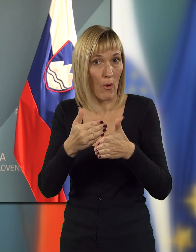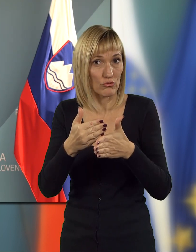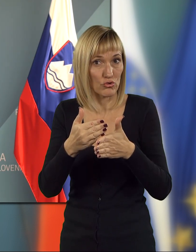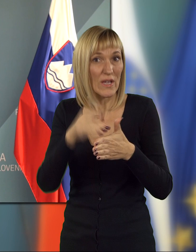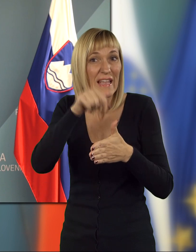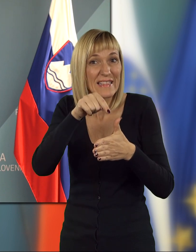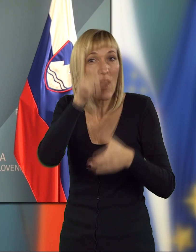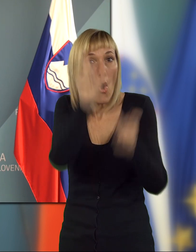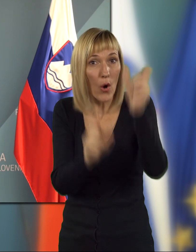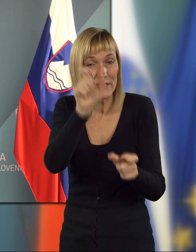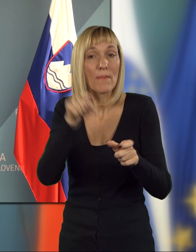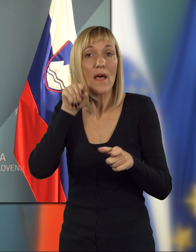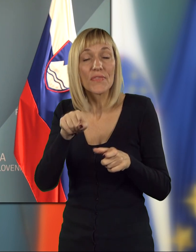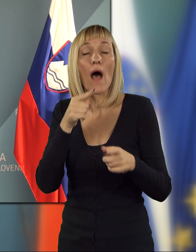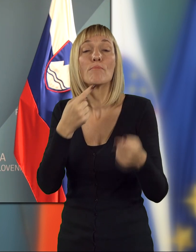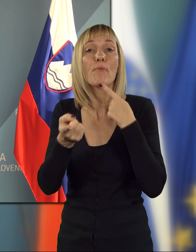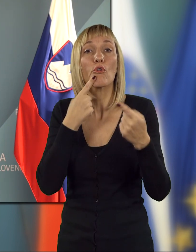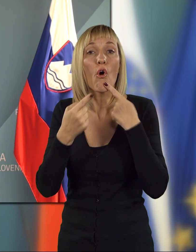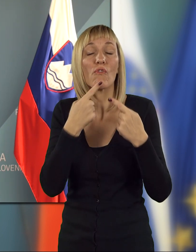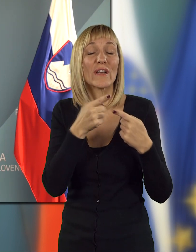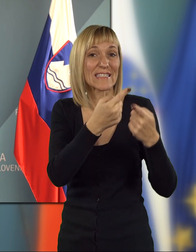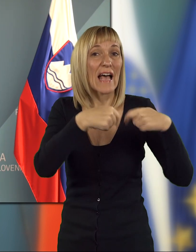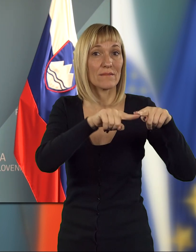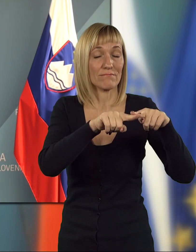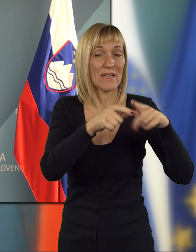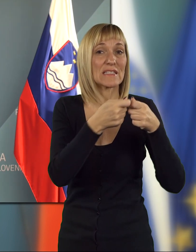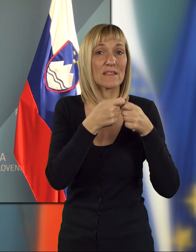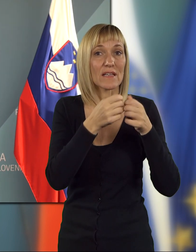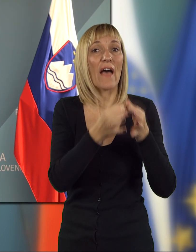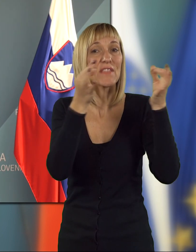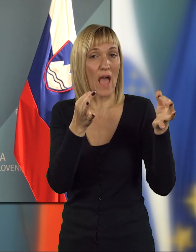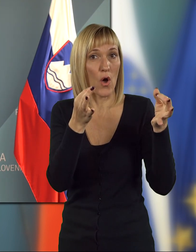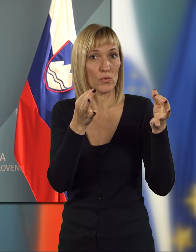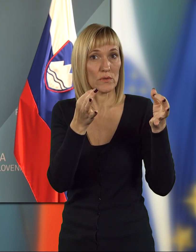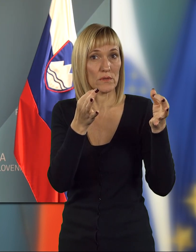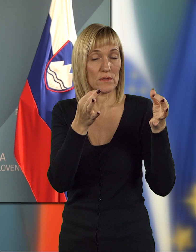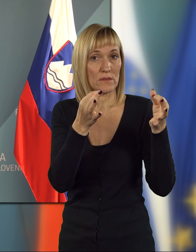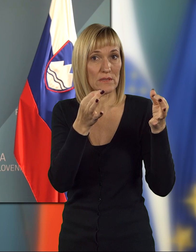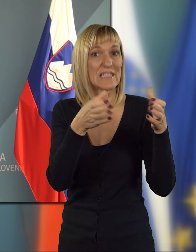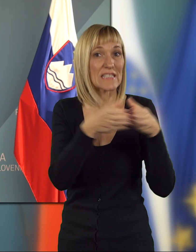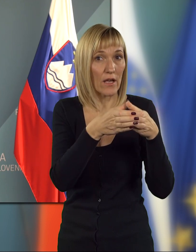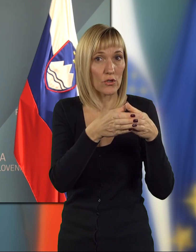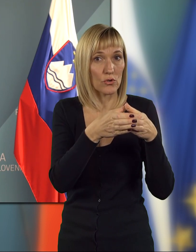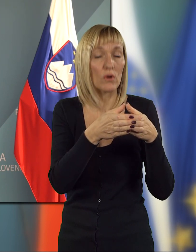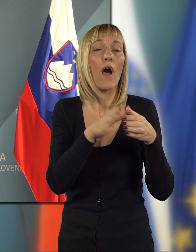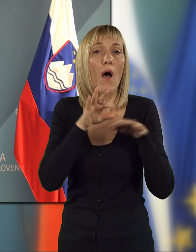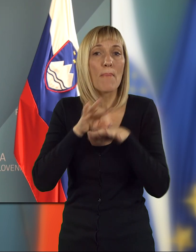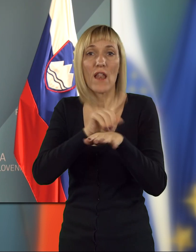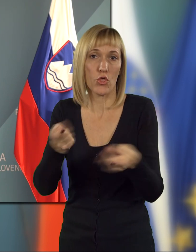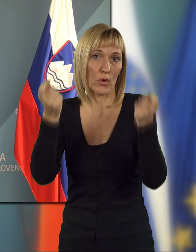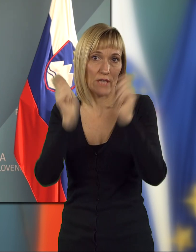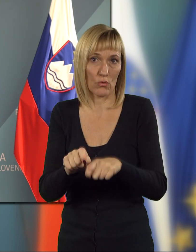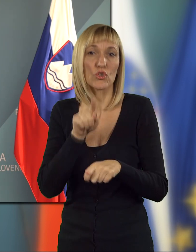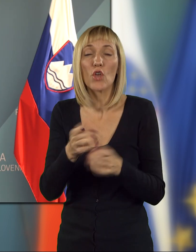imenovana v to skupino, ta pogajanja s sindikati javnega sektorja pripelje tudi uspešno do zaključka, kar je